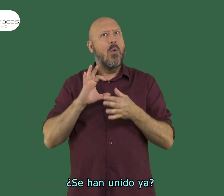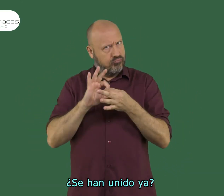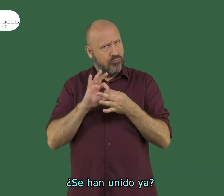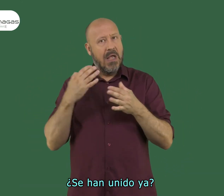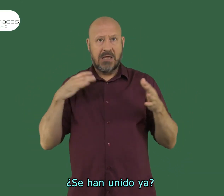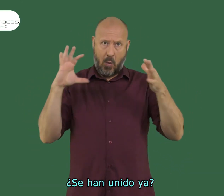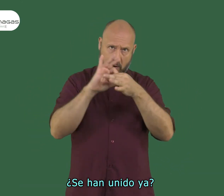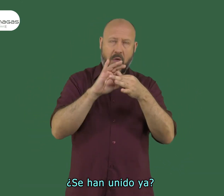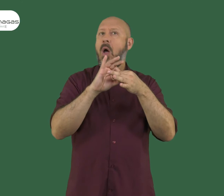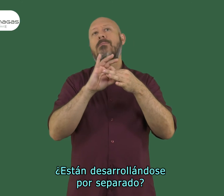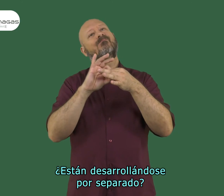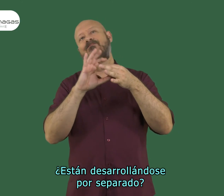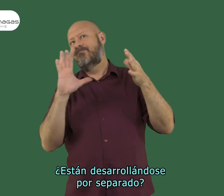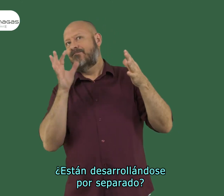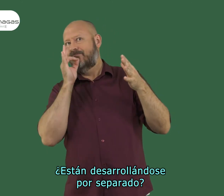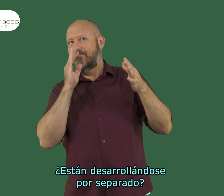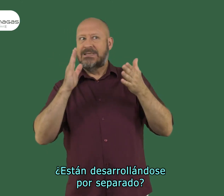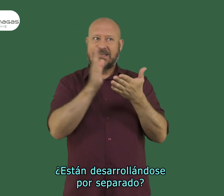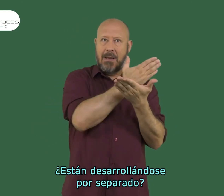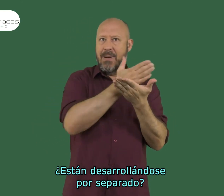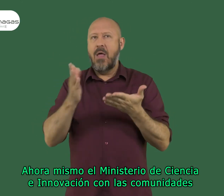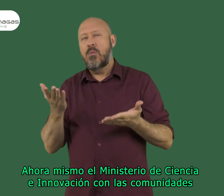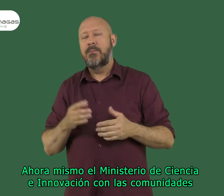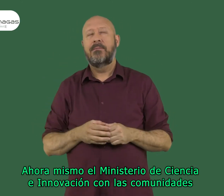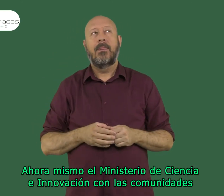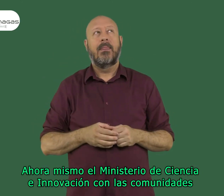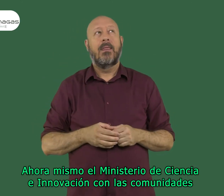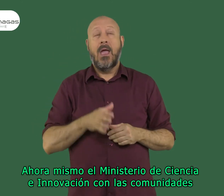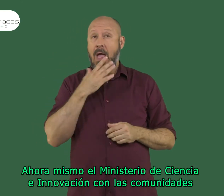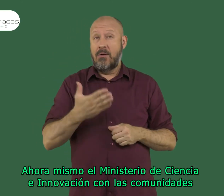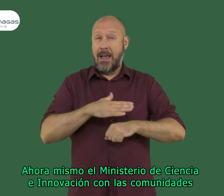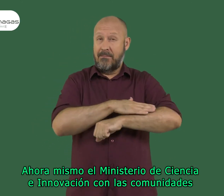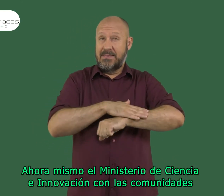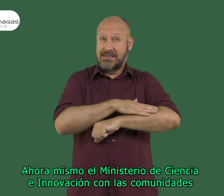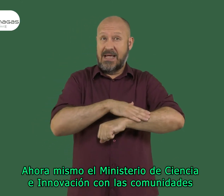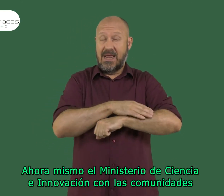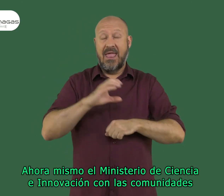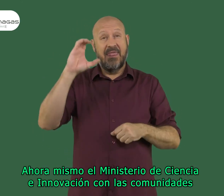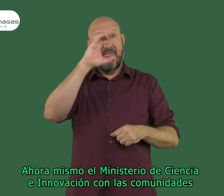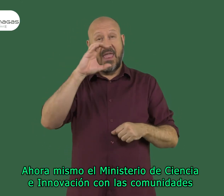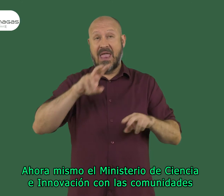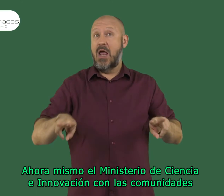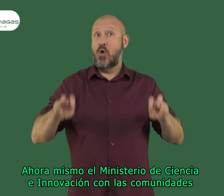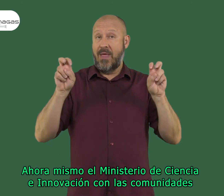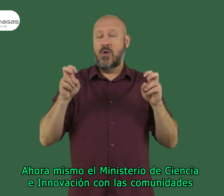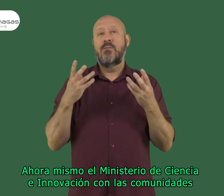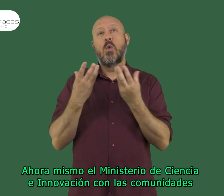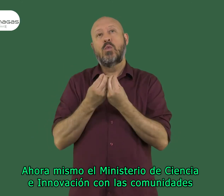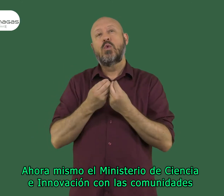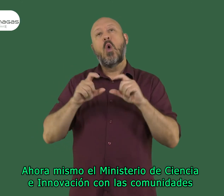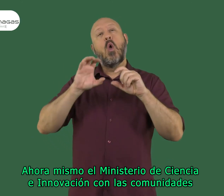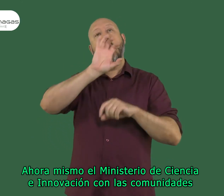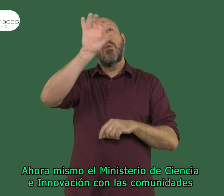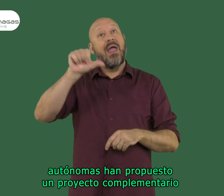¿Se han unido ya? ¿Están desarrollándose por separado? Ahora mismo el Ministerio de Ciencia e Innovación junto con